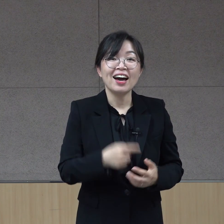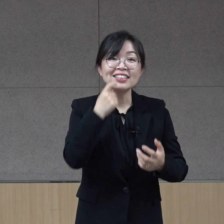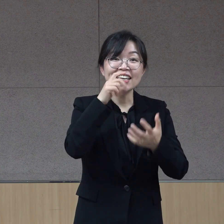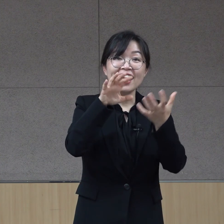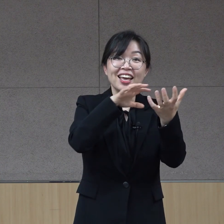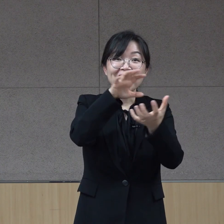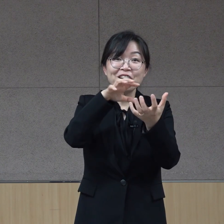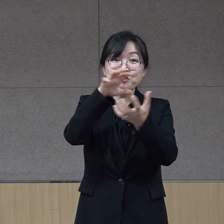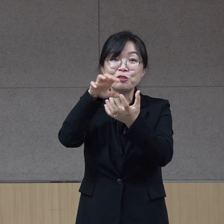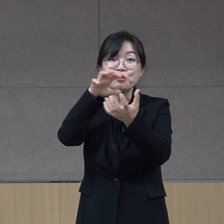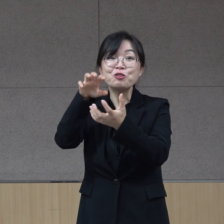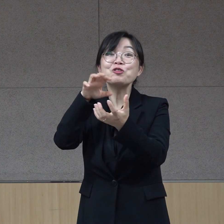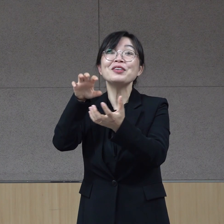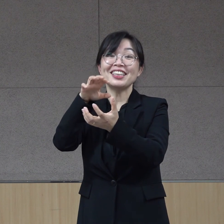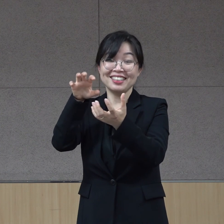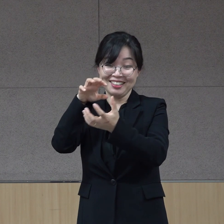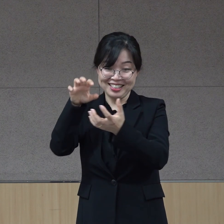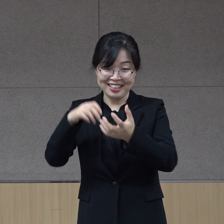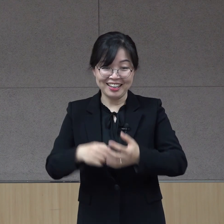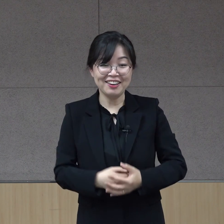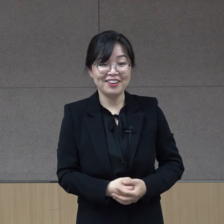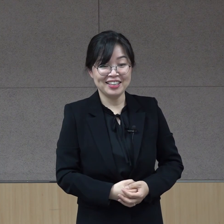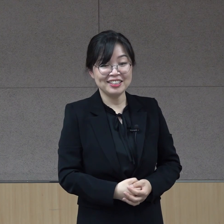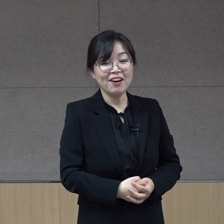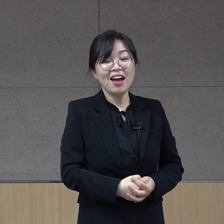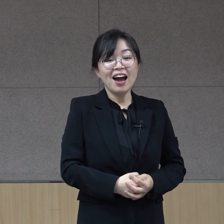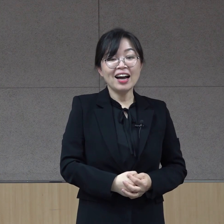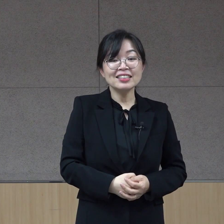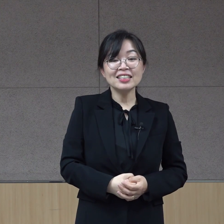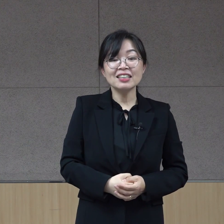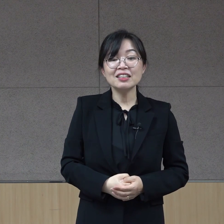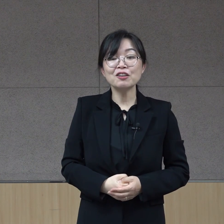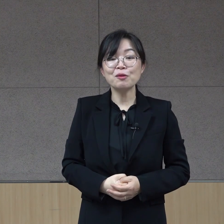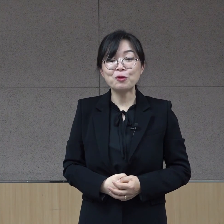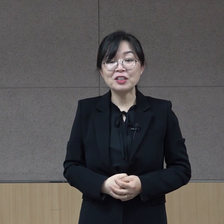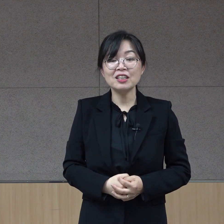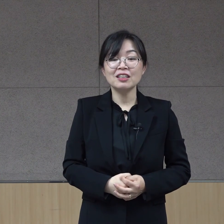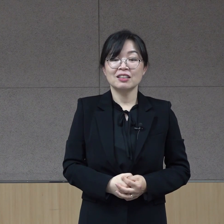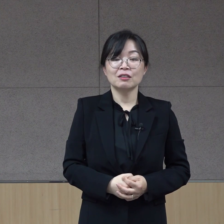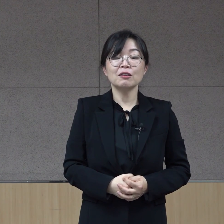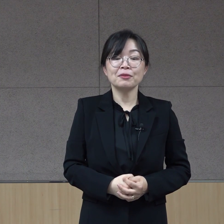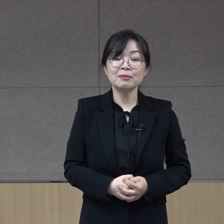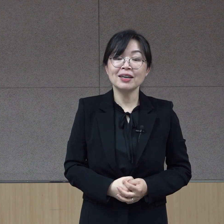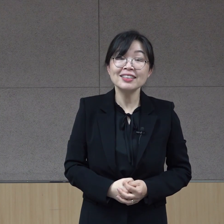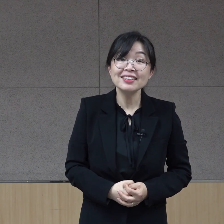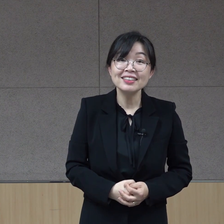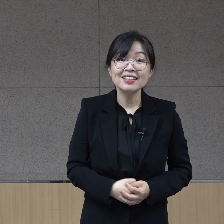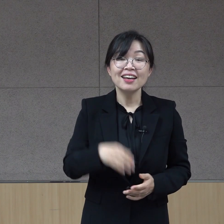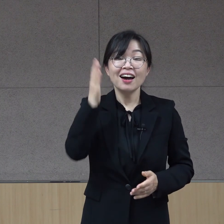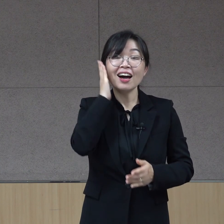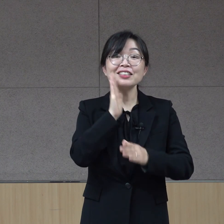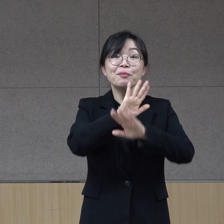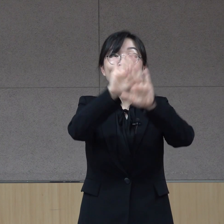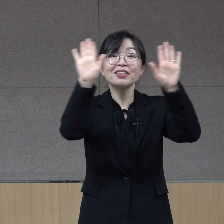하늘에 구름이 있는 거잖아요. 그래서 하늘이 흐린 걸 보니 그 말은 하늘에 뭐가 있다는